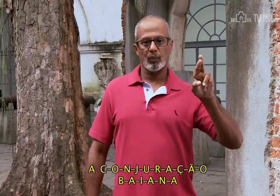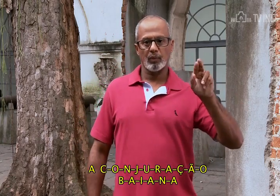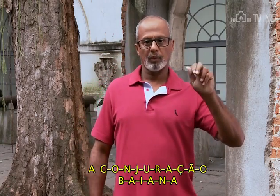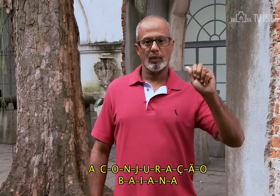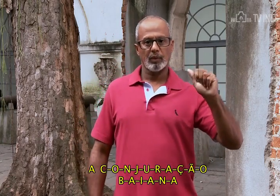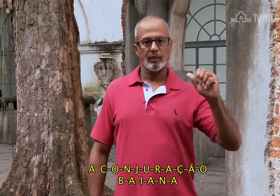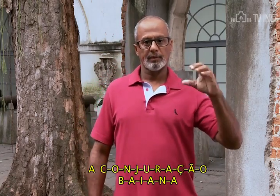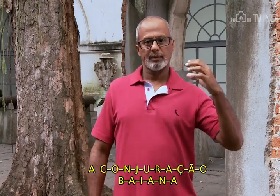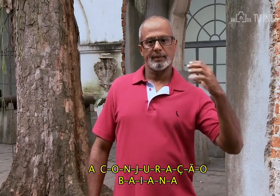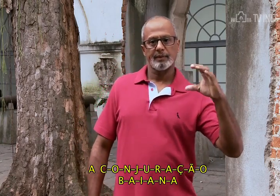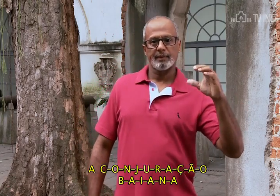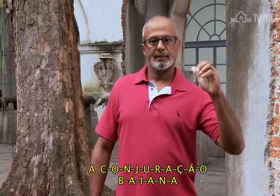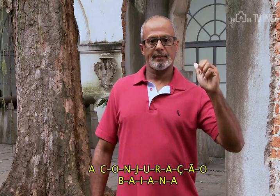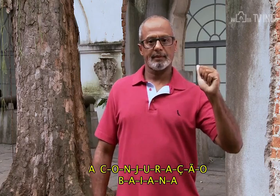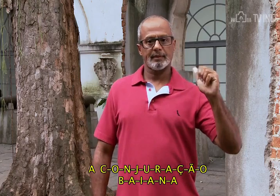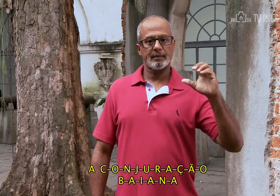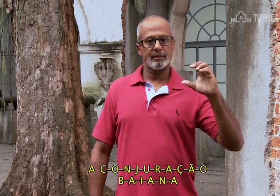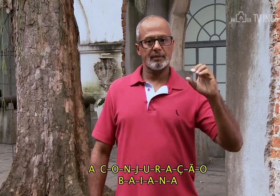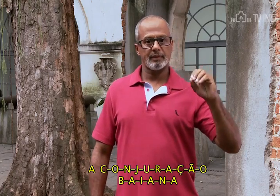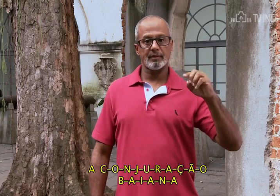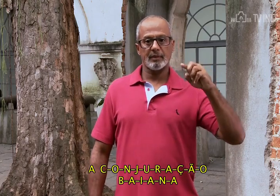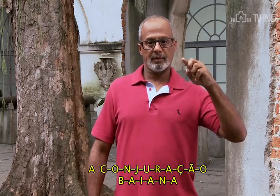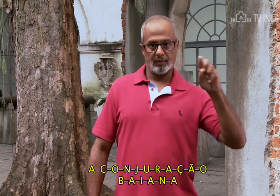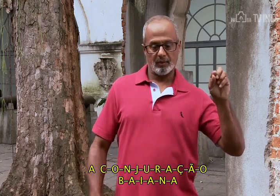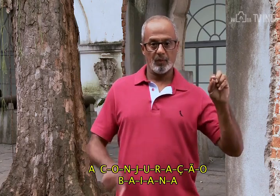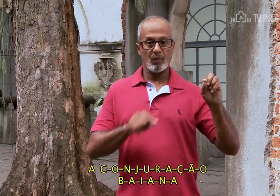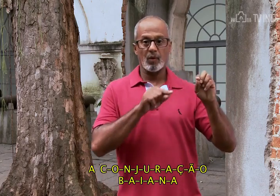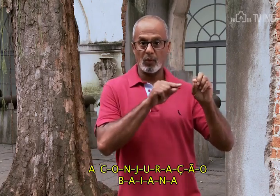A Conjuração Baiana